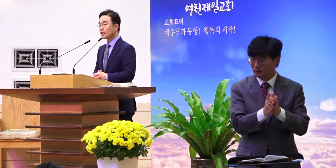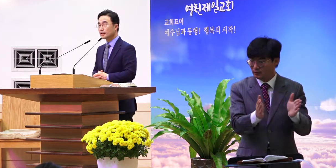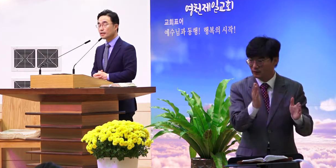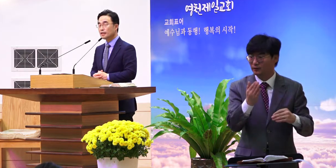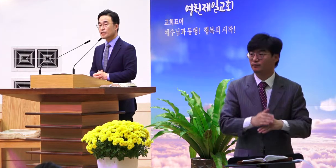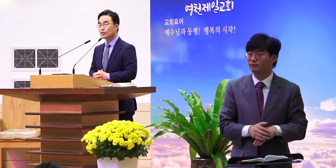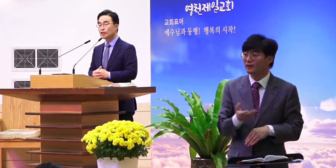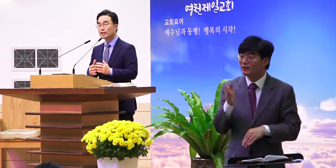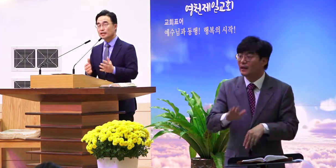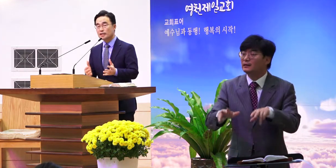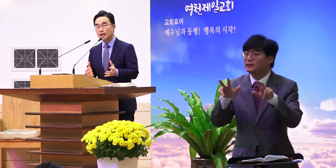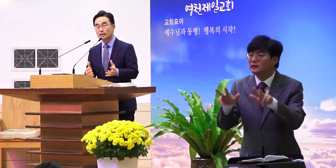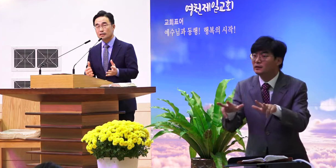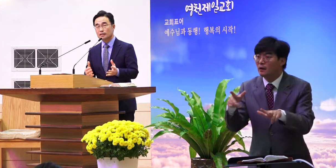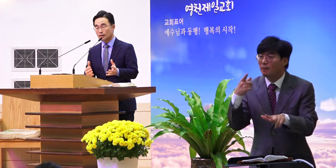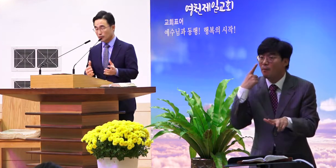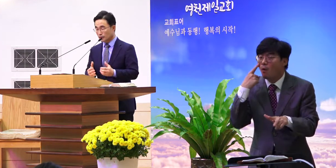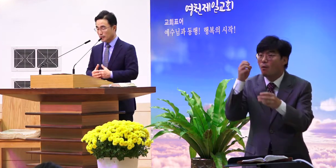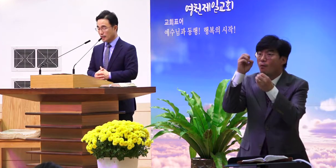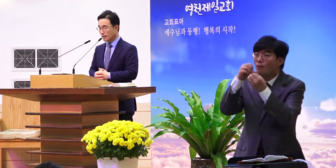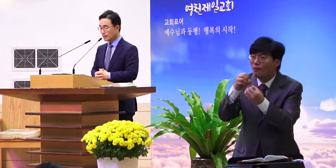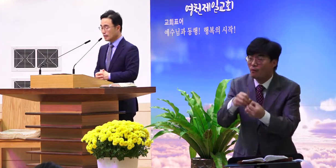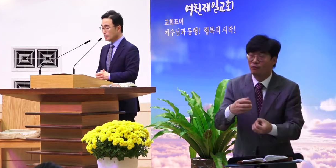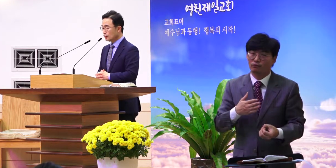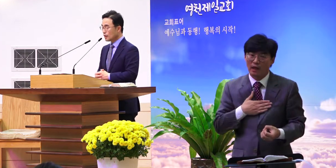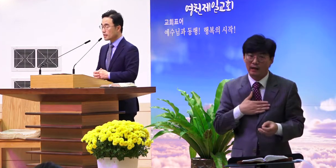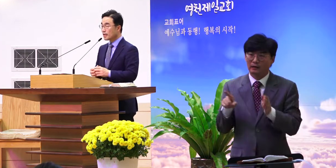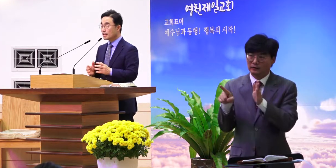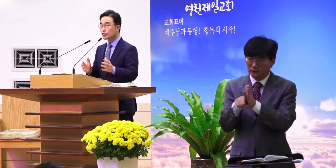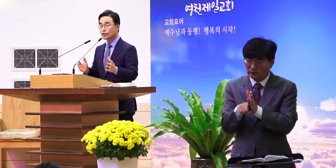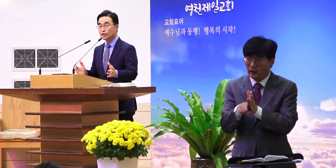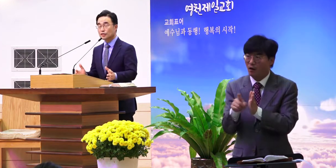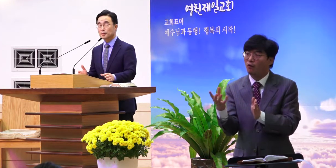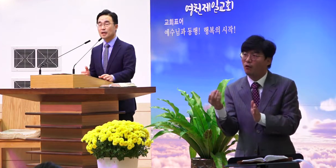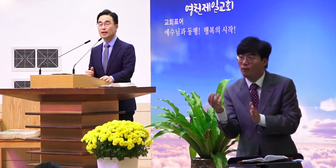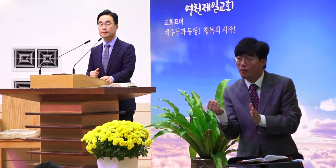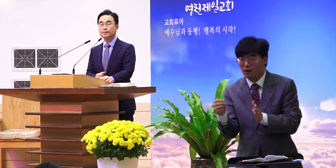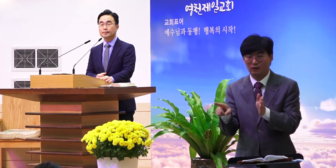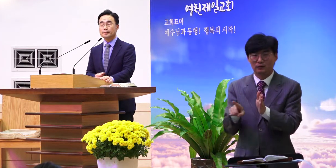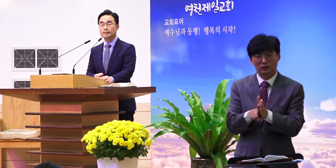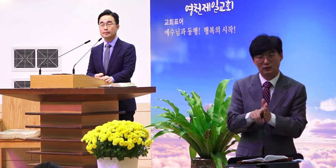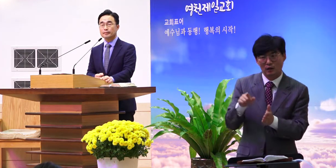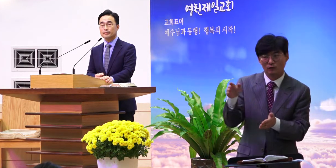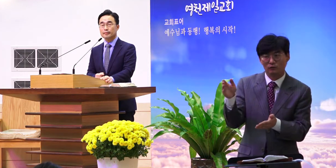후예들이라고 하는 우리들의 신앙은 어떻습니까? 우리의 신앙의 수준이 어떻습니까?